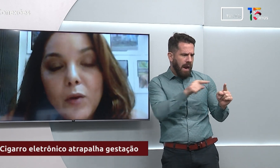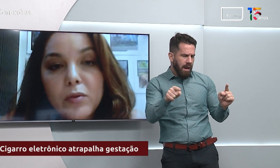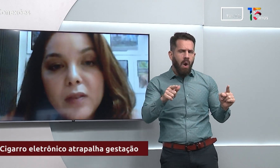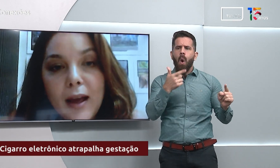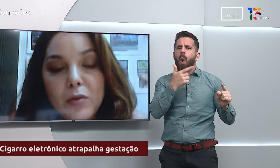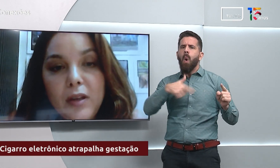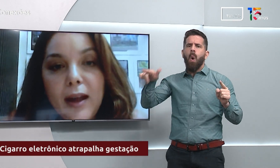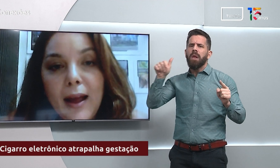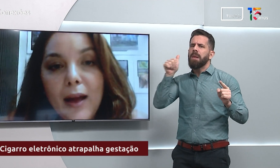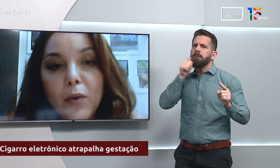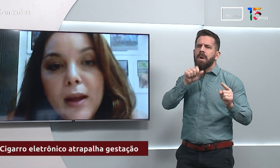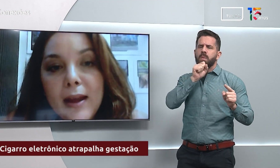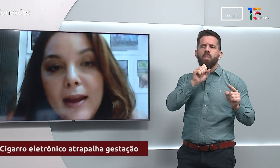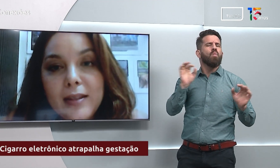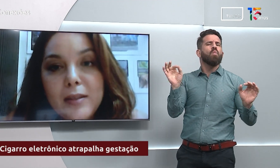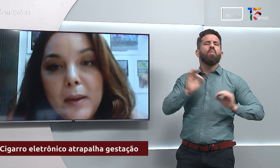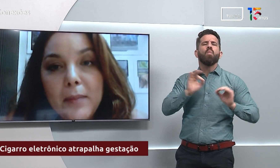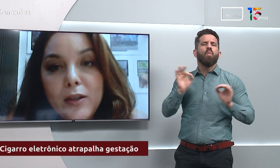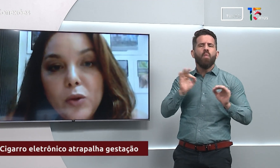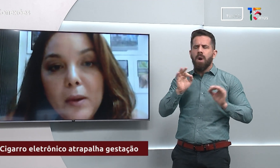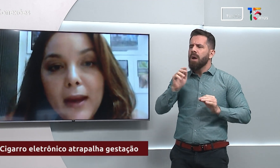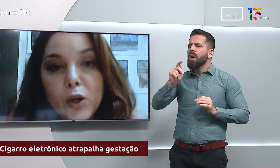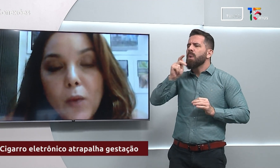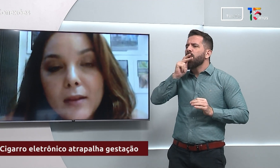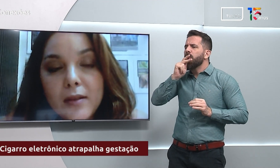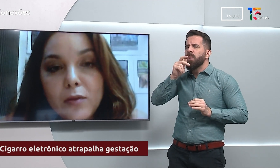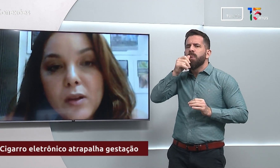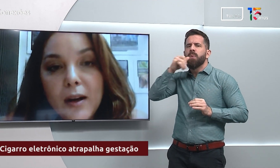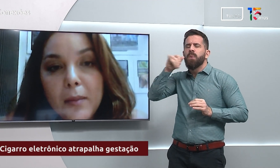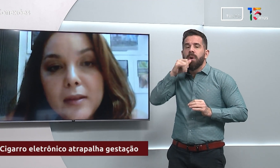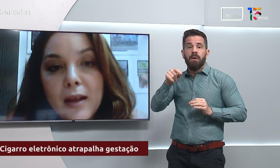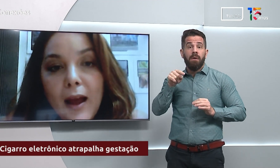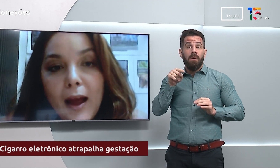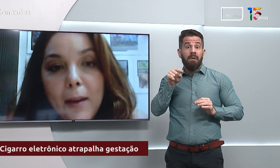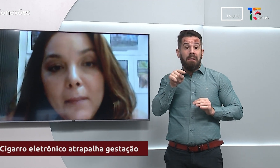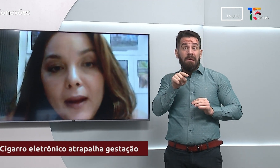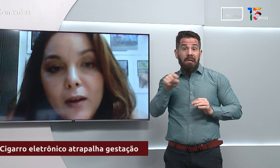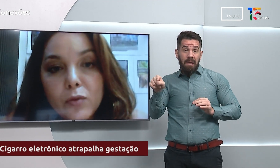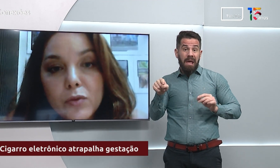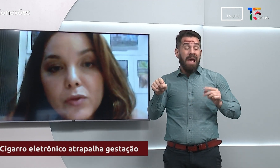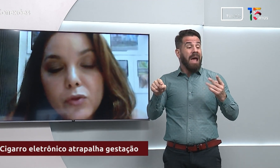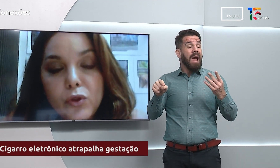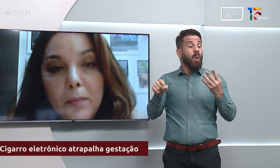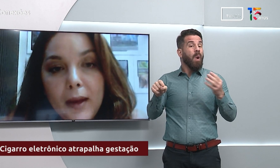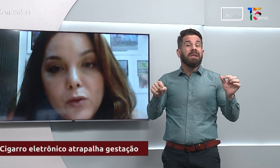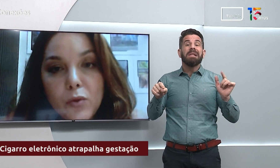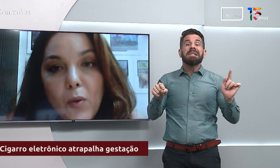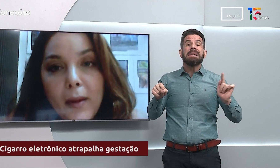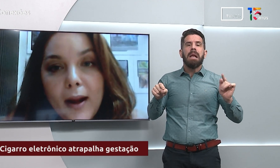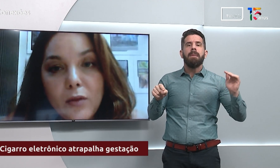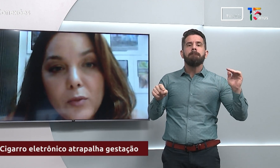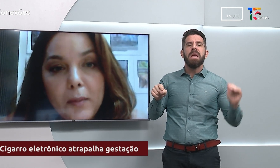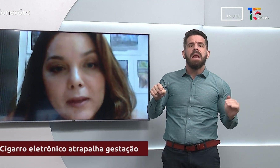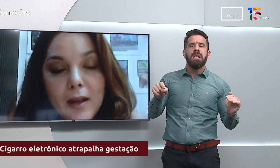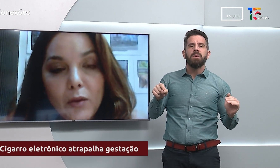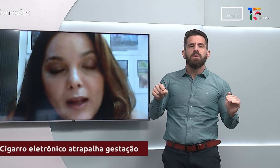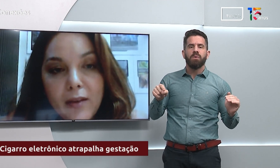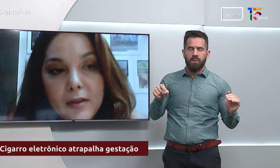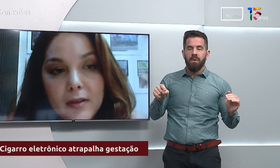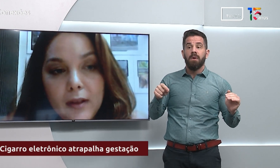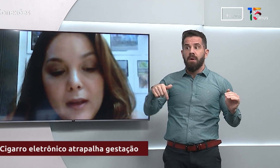eletrônico, e também teve um aumento de ruptura das membranas amnióticas, quando rompe a bolsa antes do período que seria o